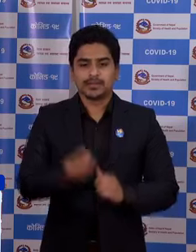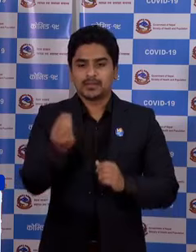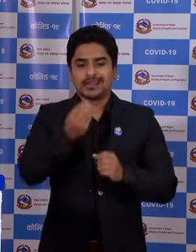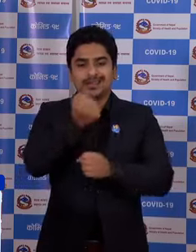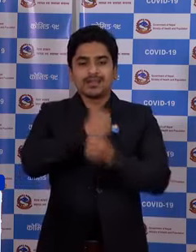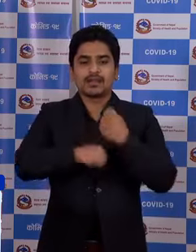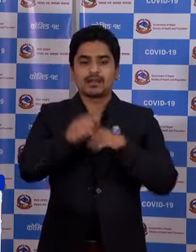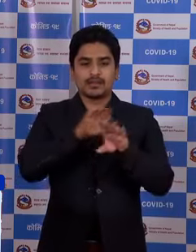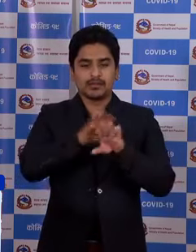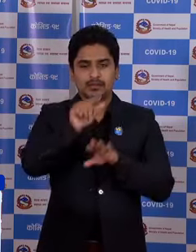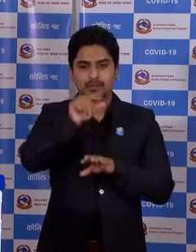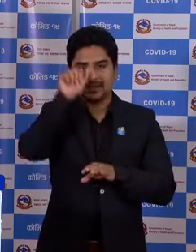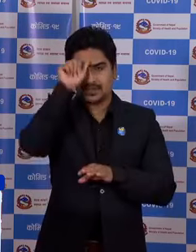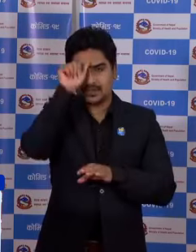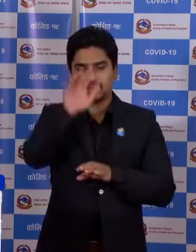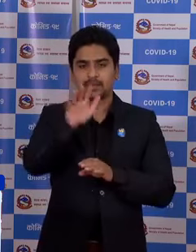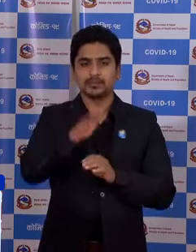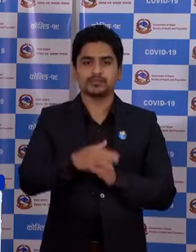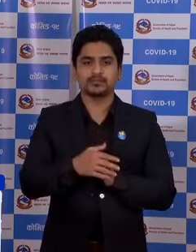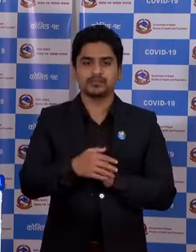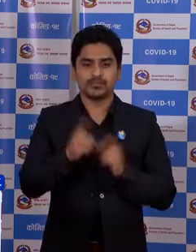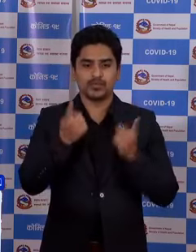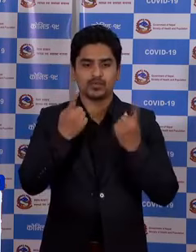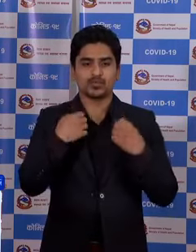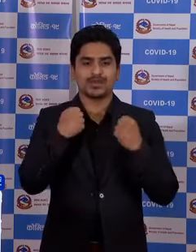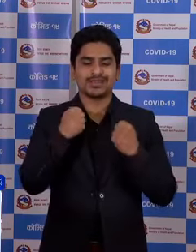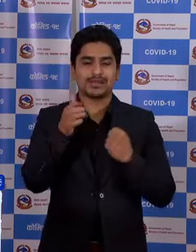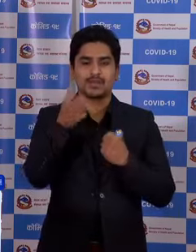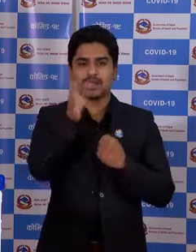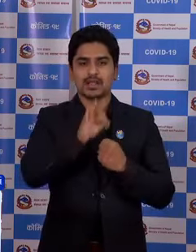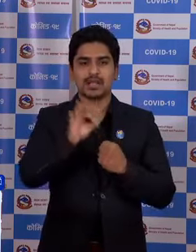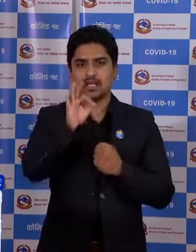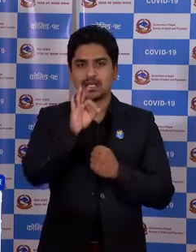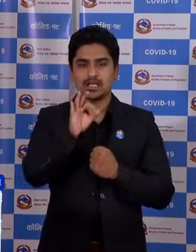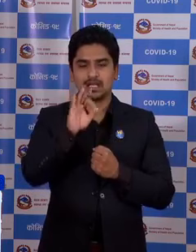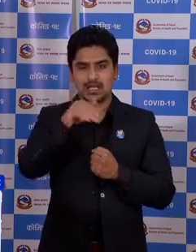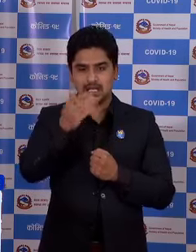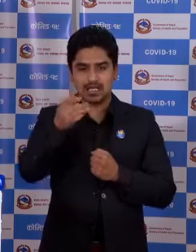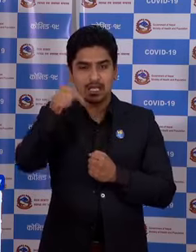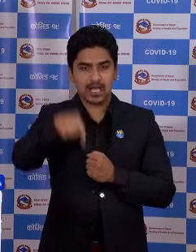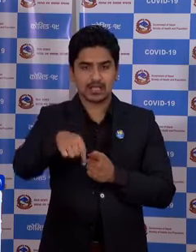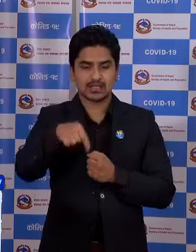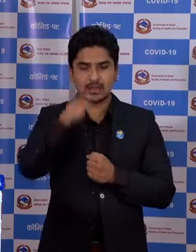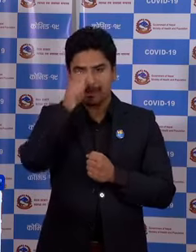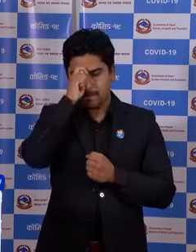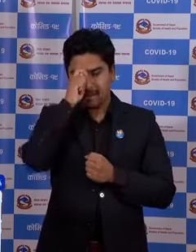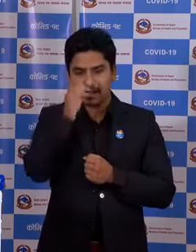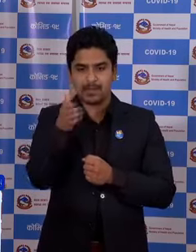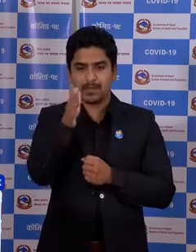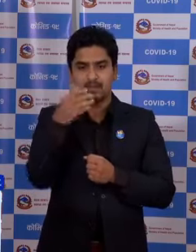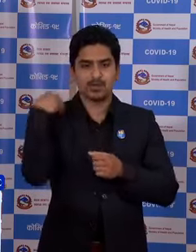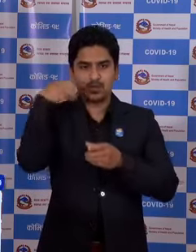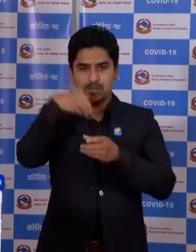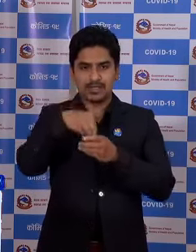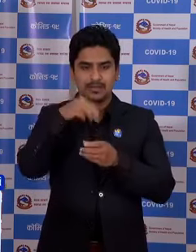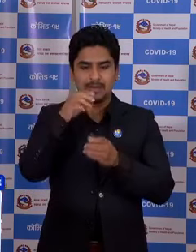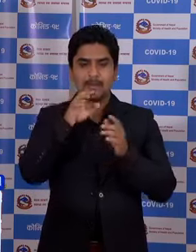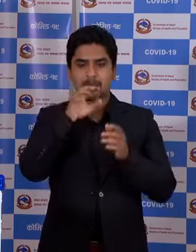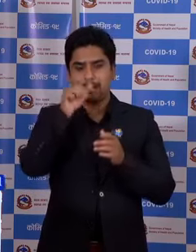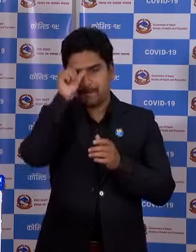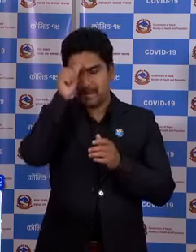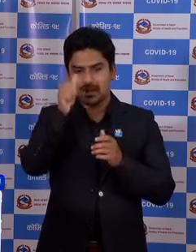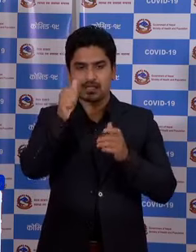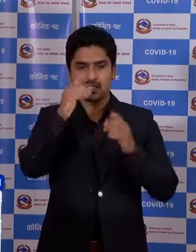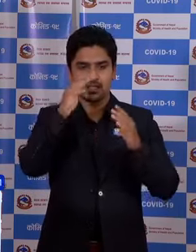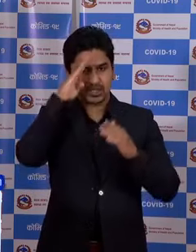केही क्रियाकलापको बारेमा जानकारी दिन चाहन्छु। स्वास्थ्य तथा जनसङ्ख्या मन्त्रालयलाई आज माननीय मन्त्रीज्यूको उपस्थितिमा भारत